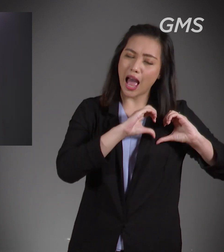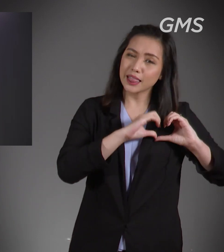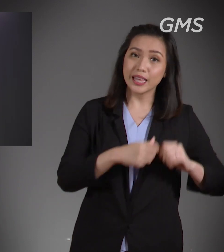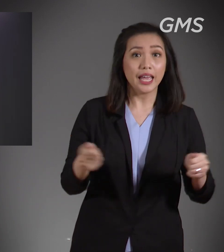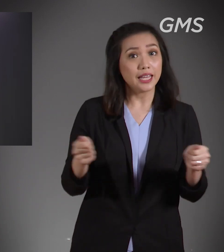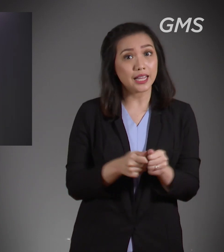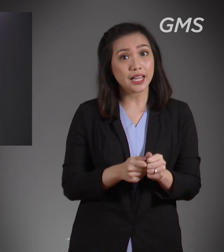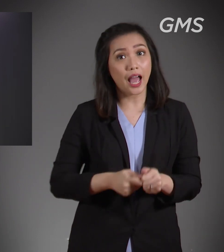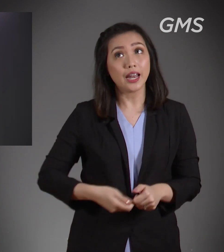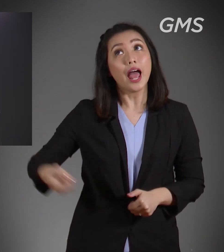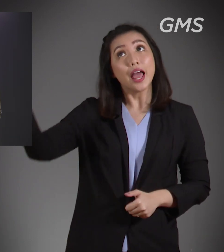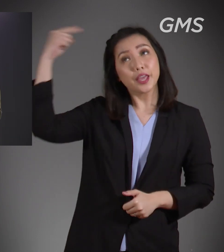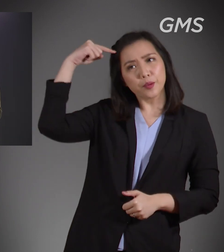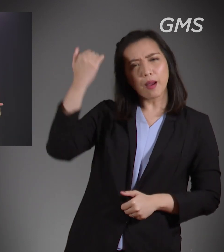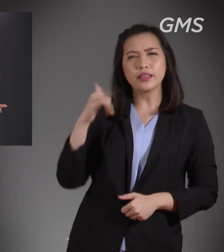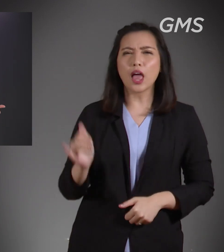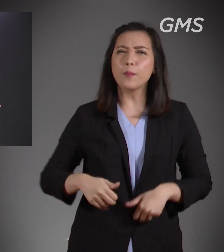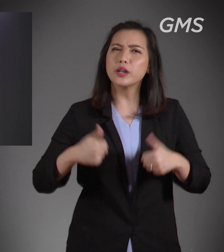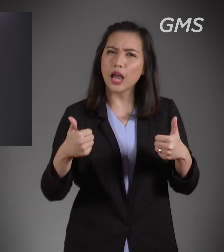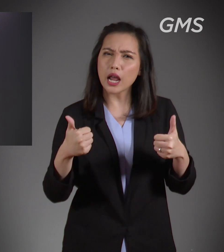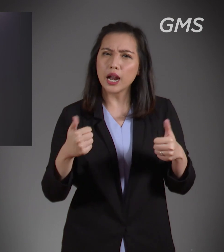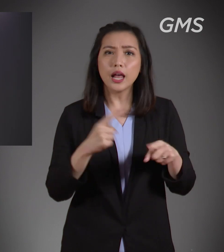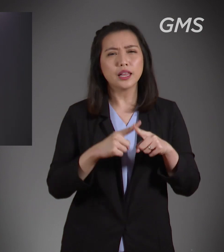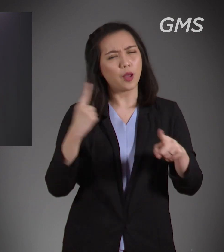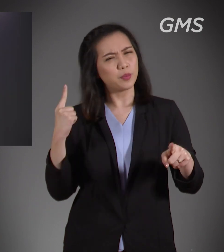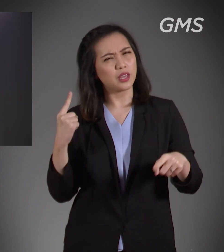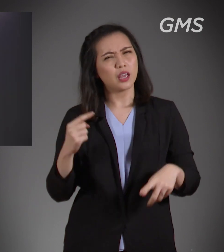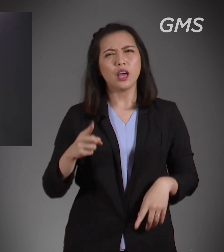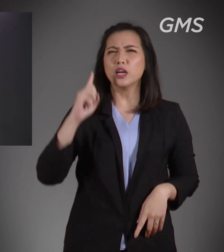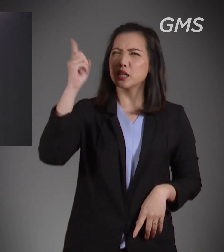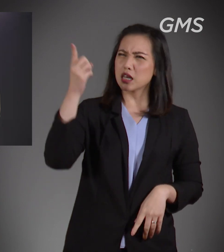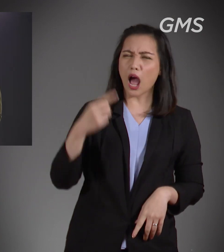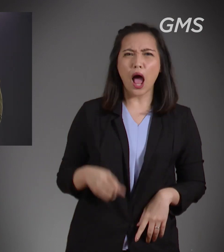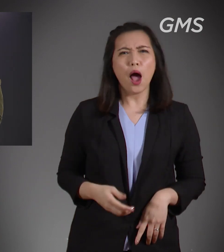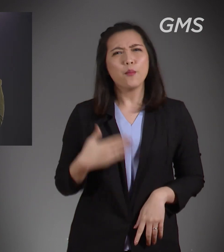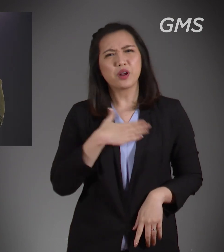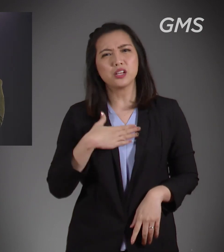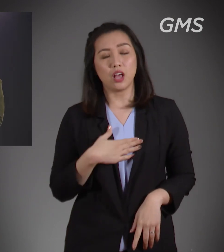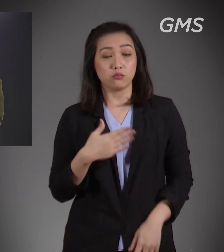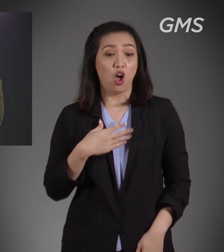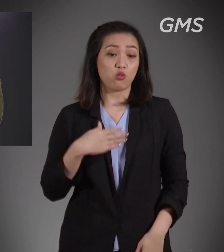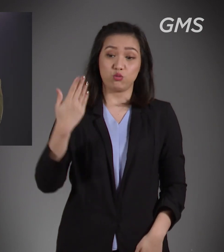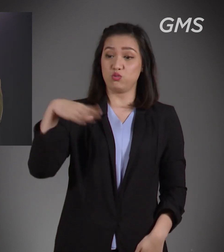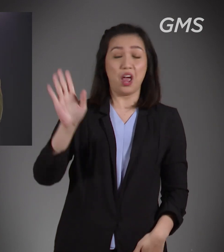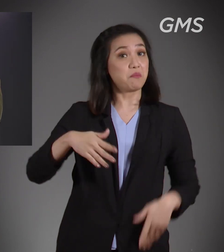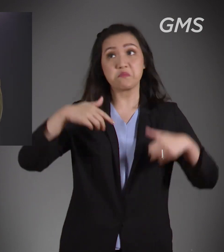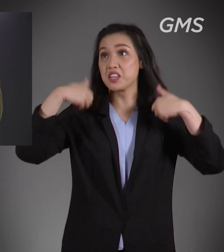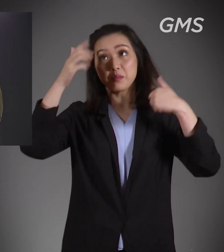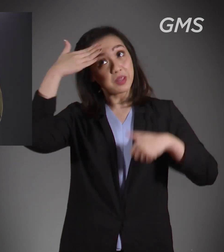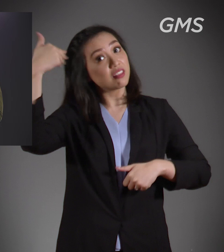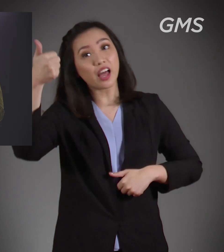benar dan pengenalan akan Tuhan. Dia merasa, buat apa? Aku sekarang sudah pintar. Penasihat-penasihatku banyak.